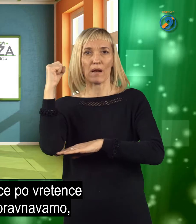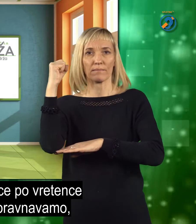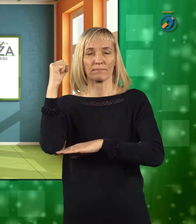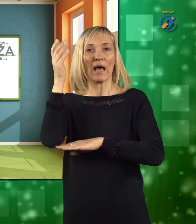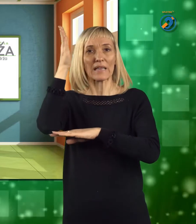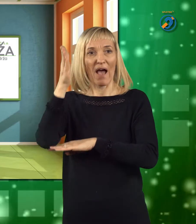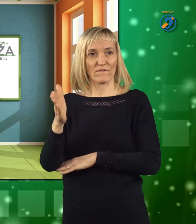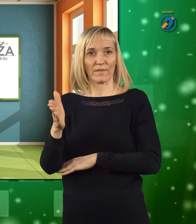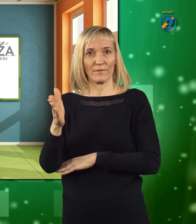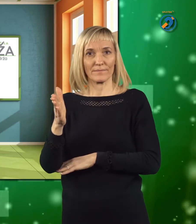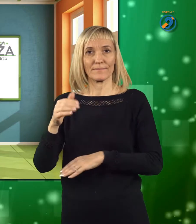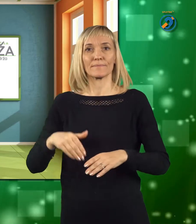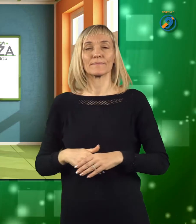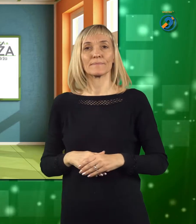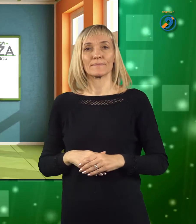poravnamo.